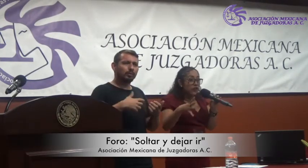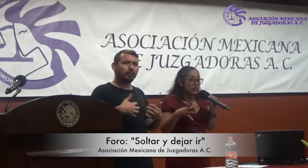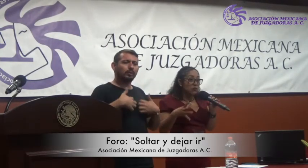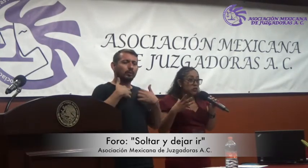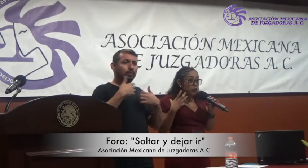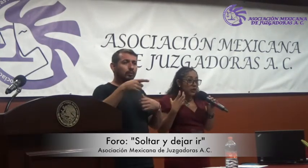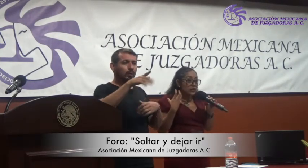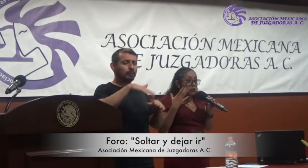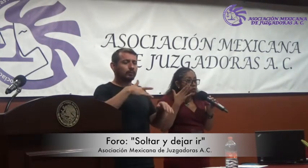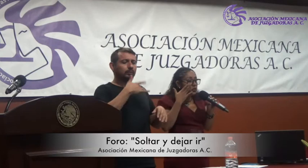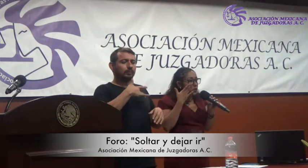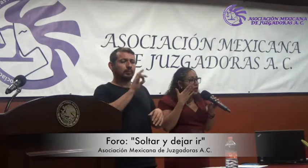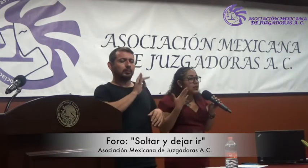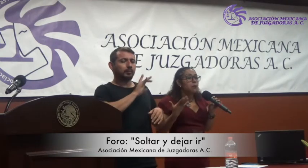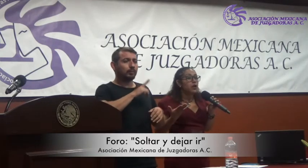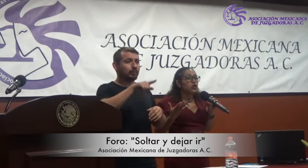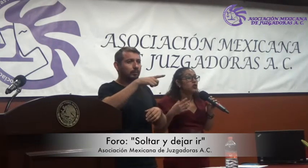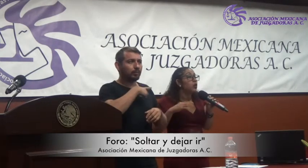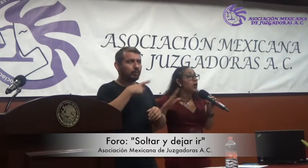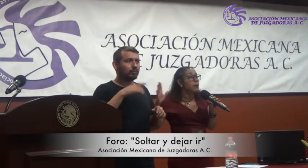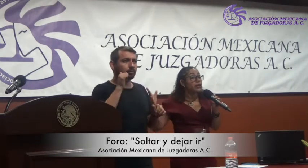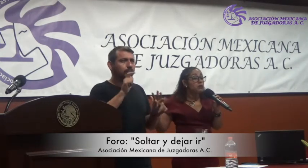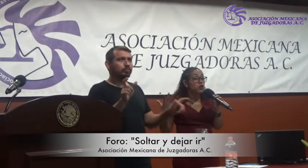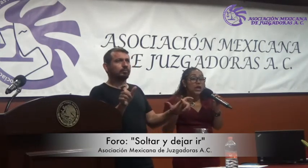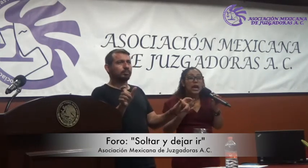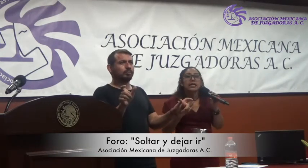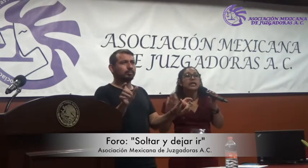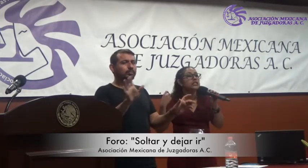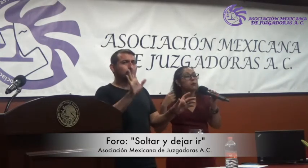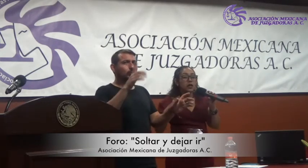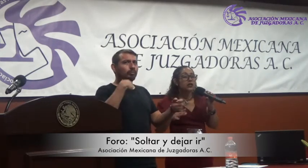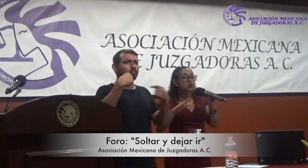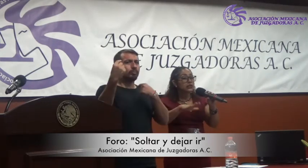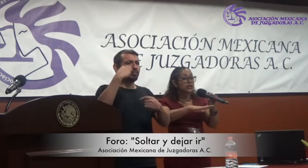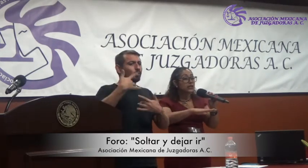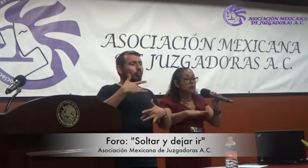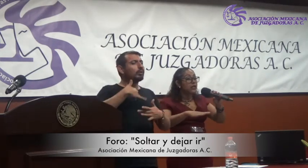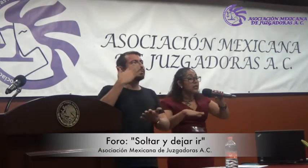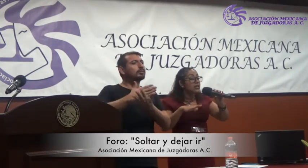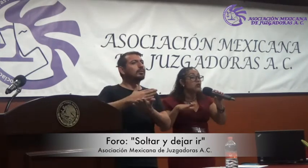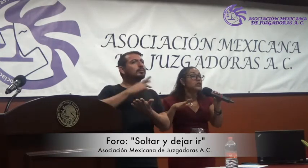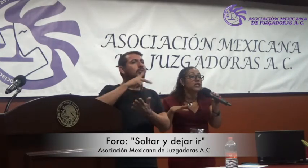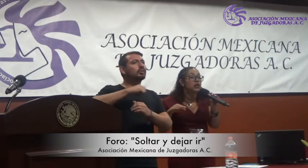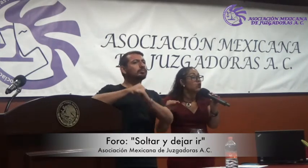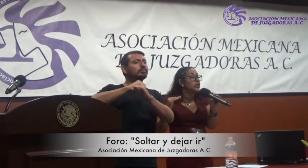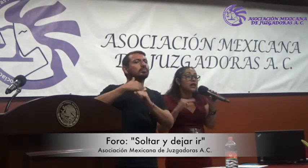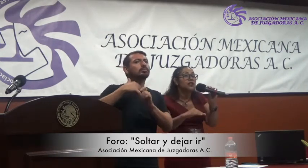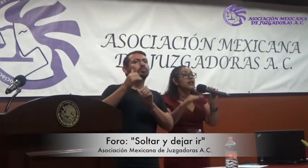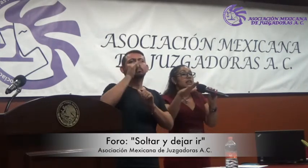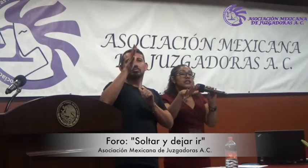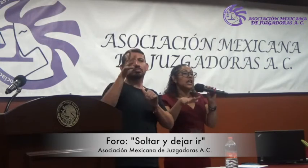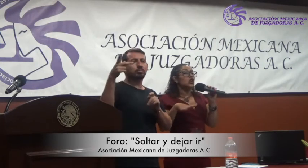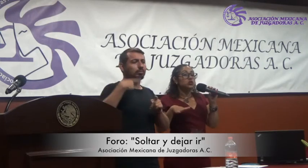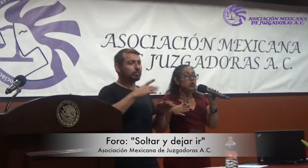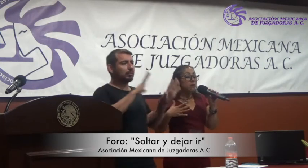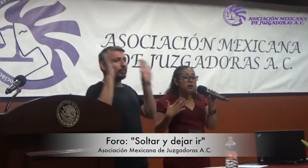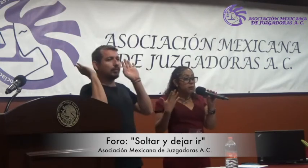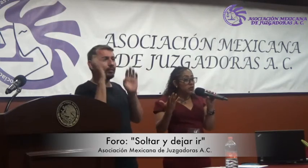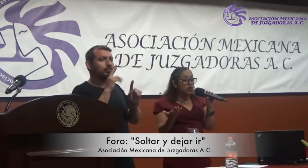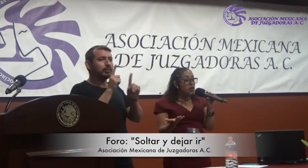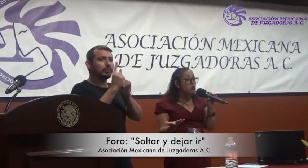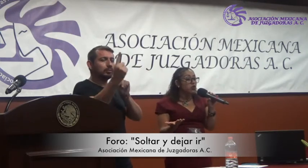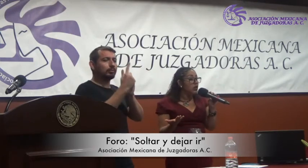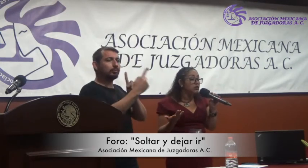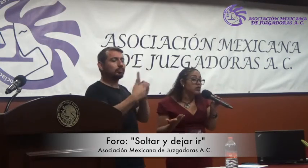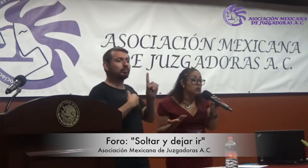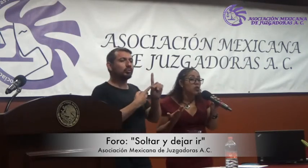nos defendemos porque estamos temerosos, porque perdimos a alguien y se pierde nuestra estabilidad, nuestra seguridad, se nos mueve el